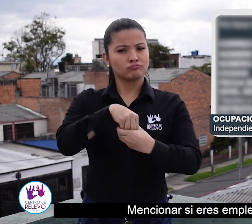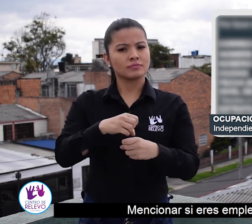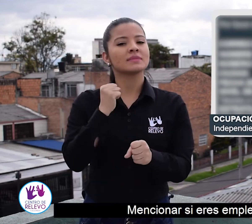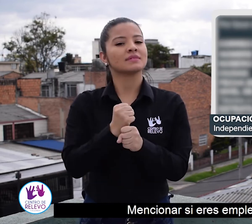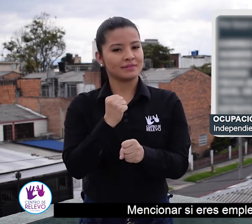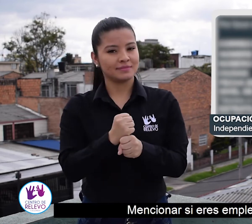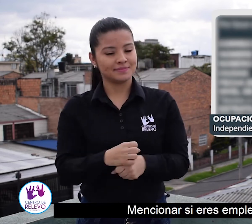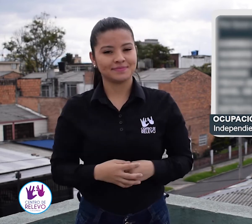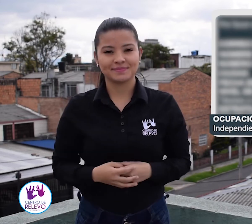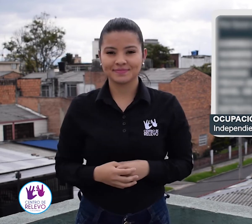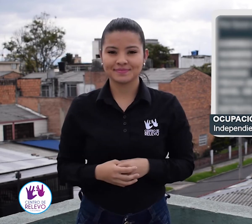Mencionar si eres empleado,